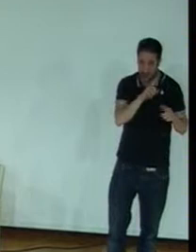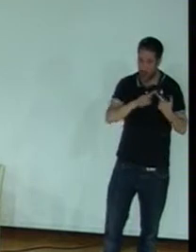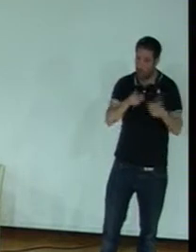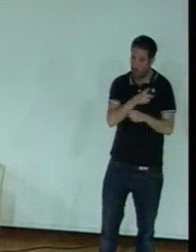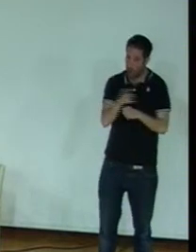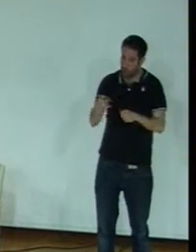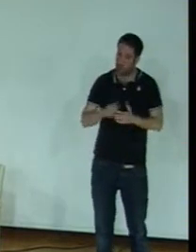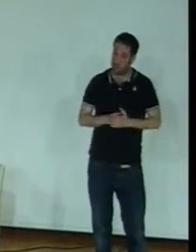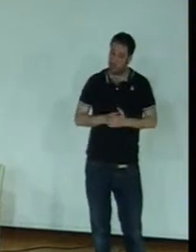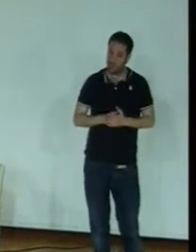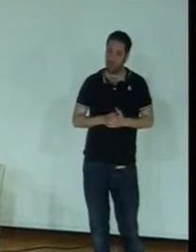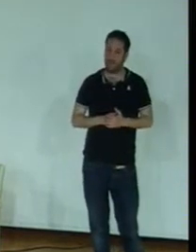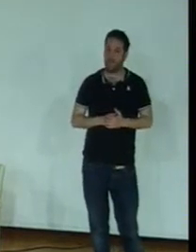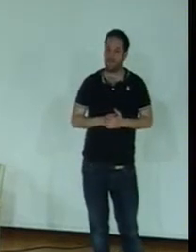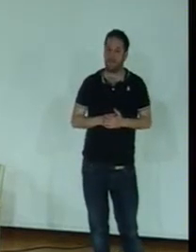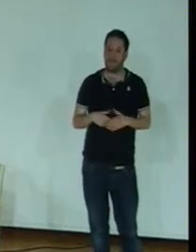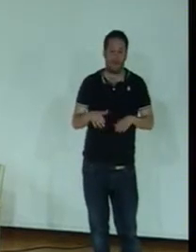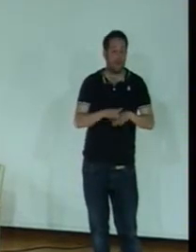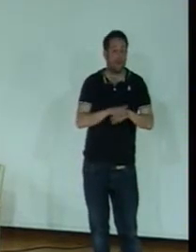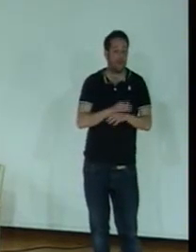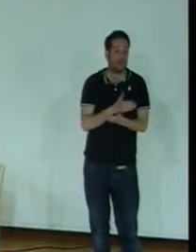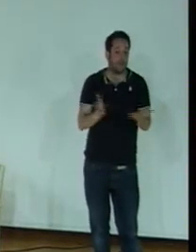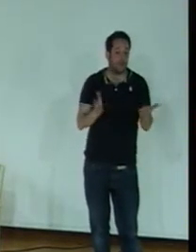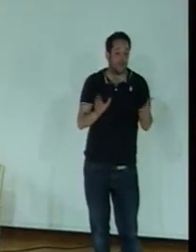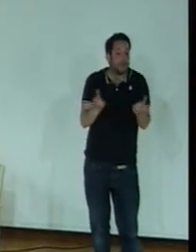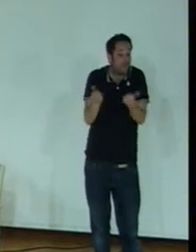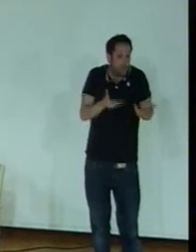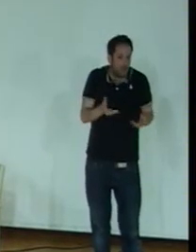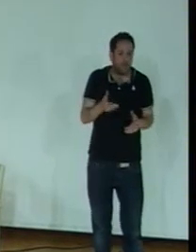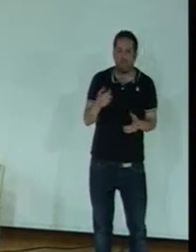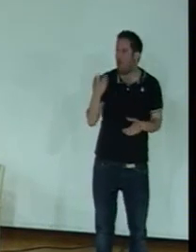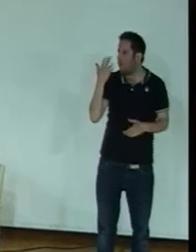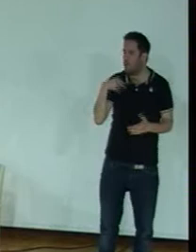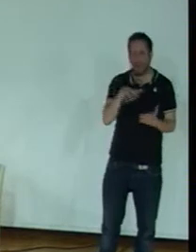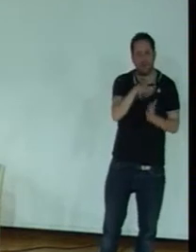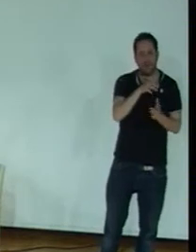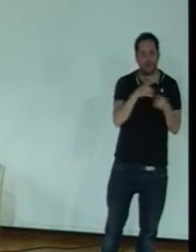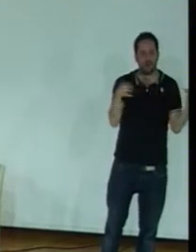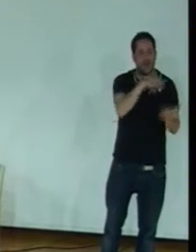dangereux. Pour une raison purement mathématique, j'étais tombé sur un article,